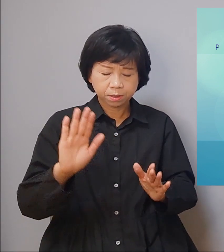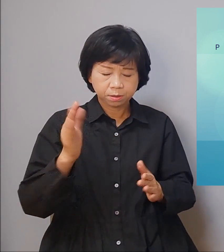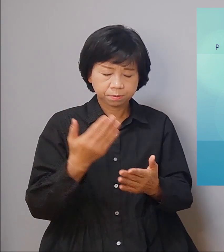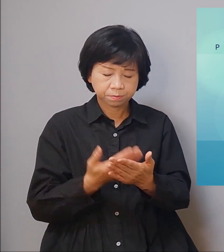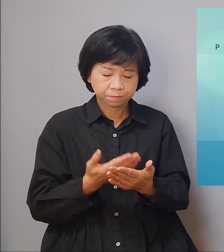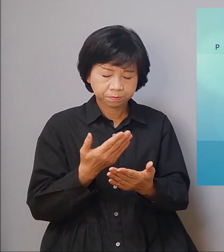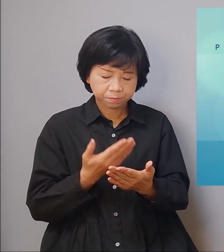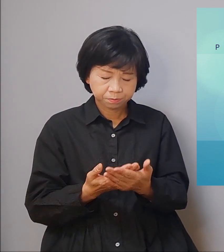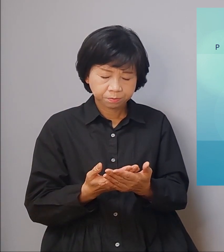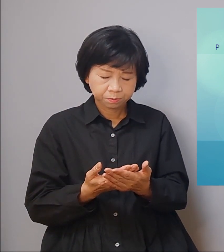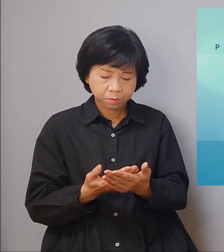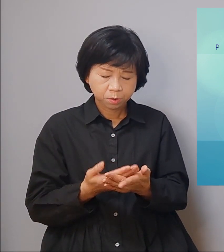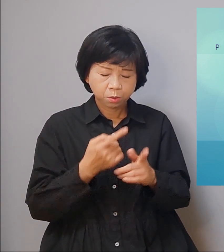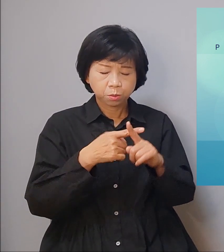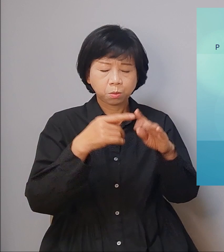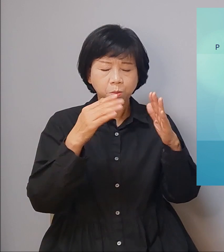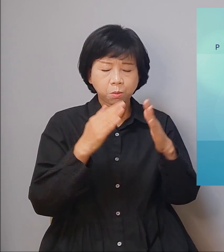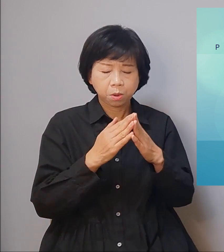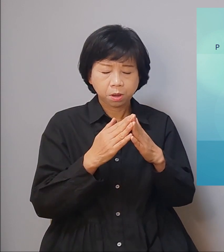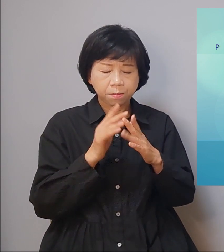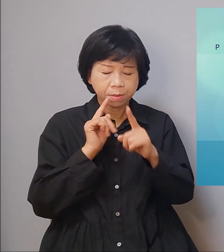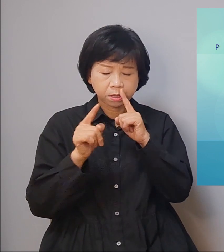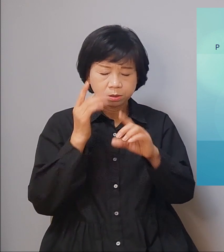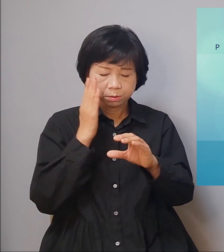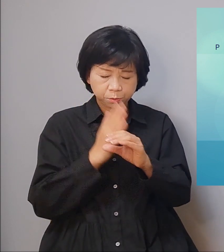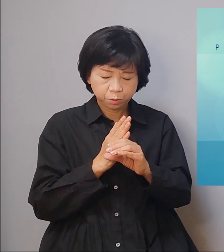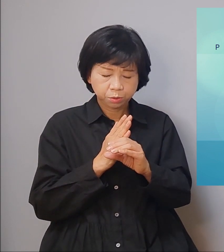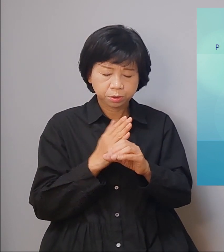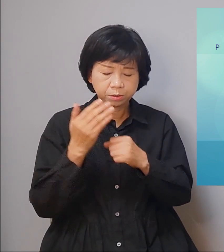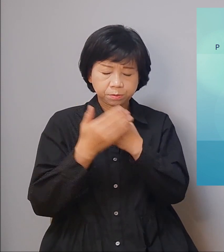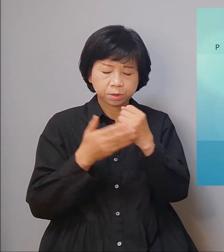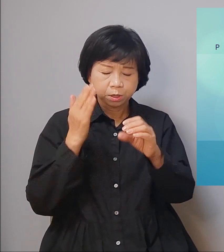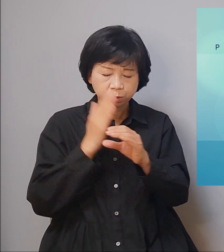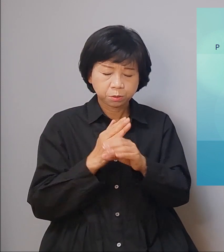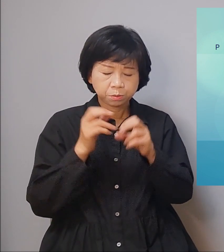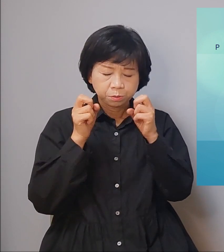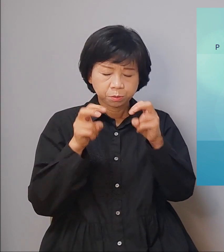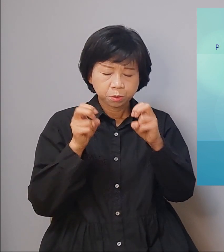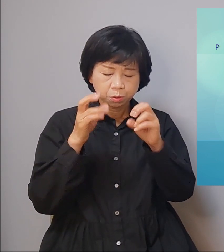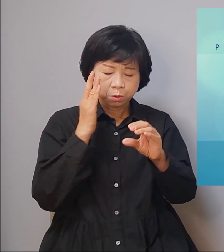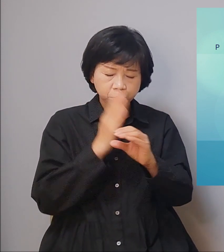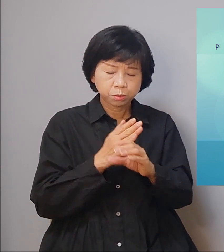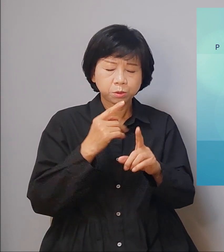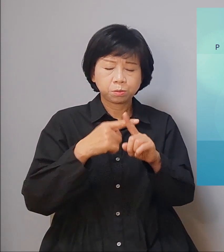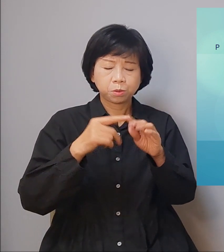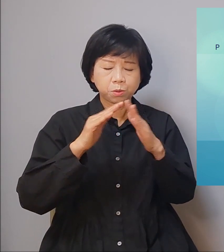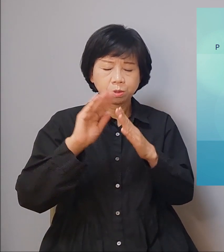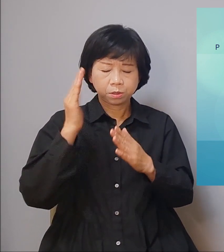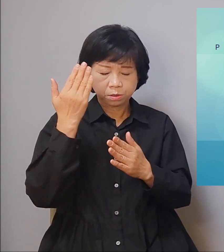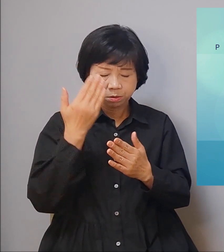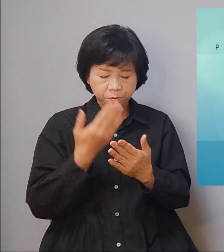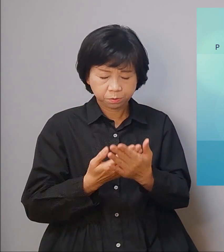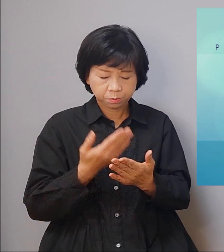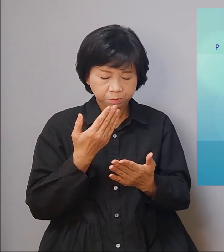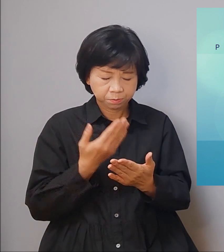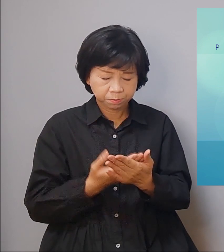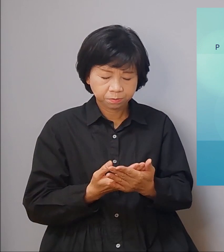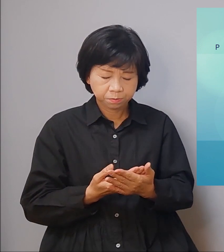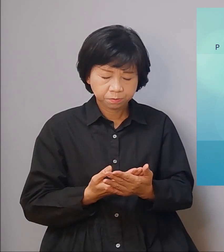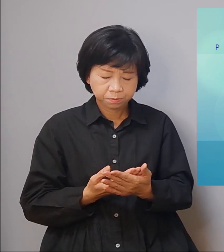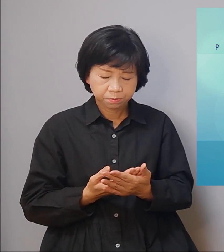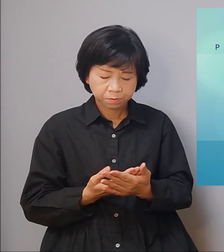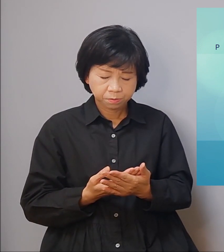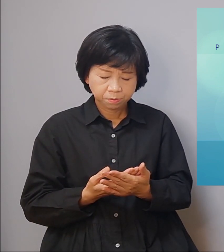주시옵소서. 우리 교회가 말씀, 은혜, 선교 중심의 교회 되게 해